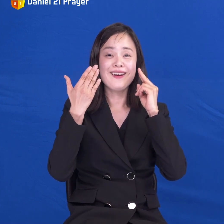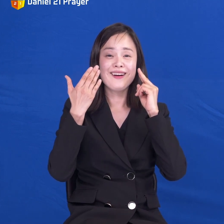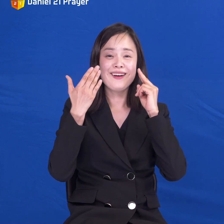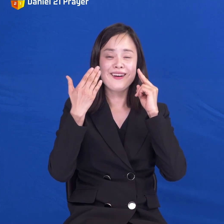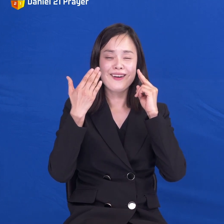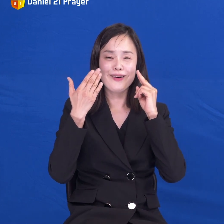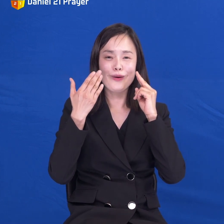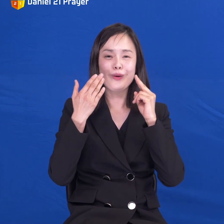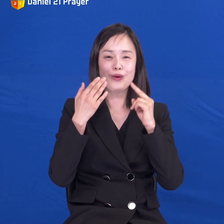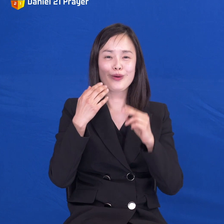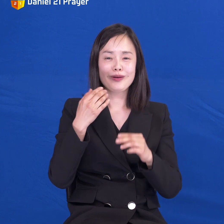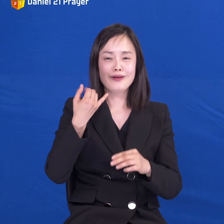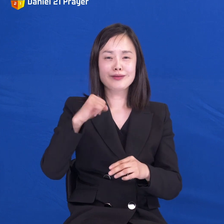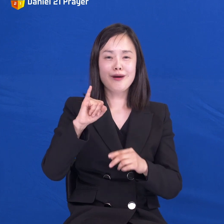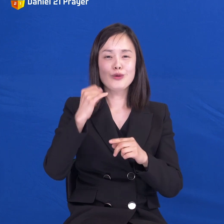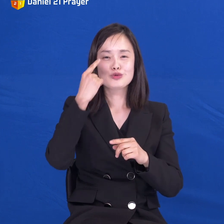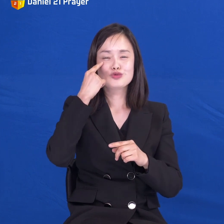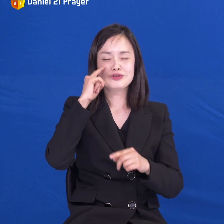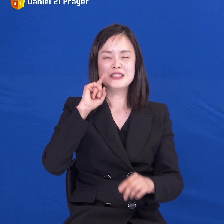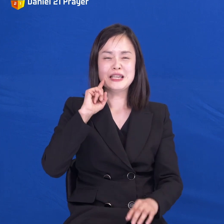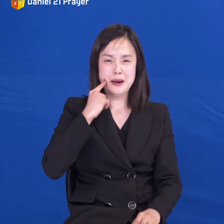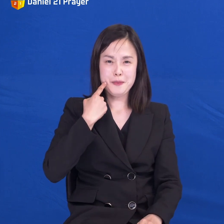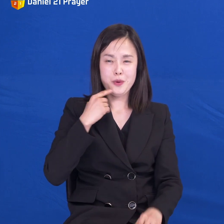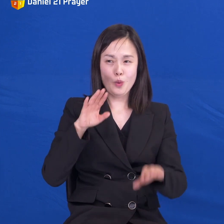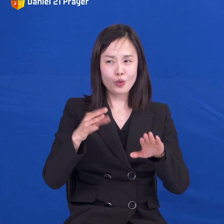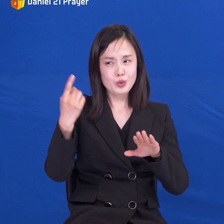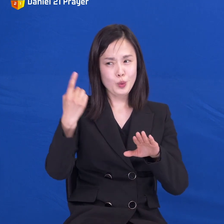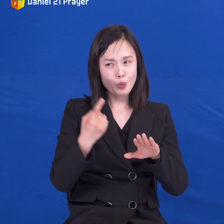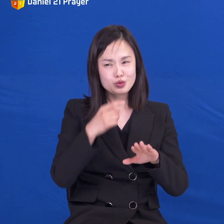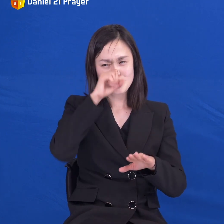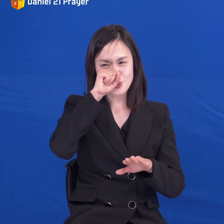사실 오늘 오기로 했는데 직장에서 좀 늦게 끝나서 못 왔어요.